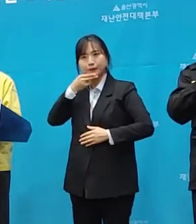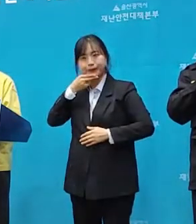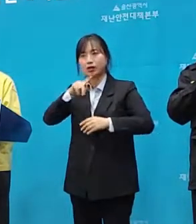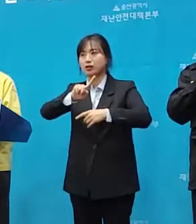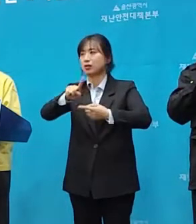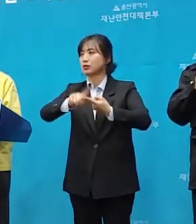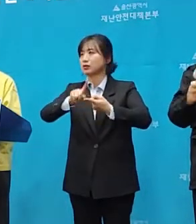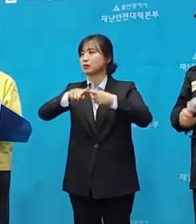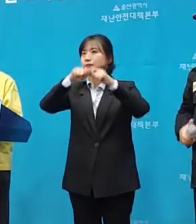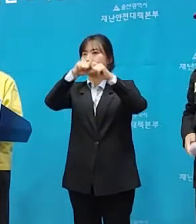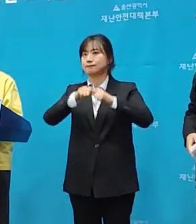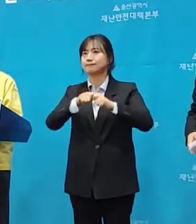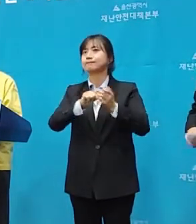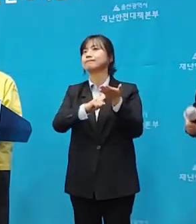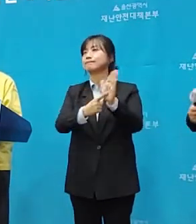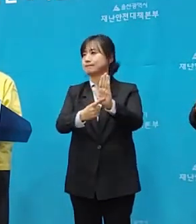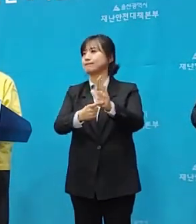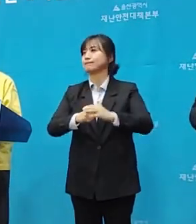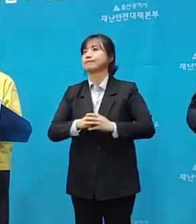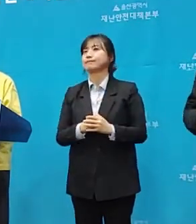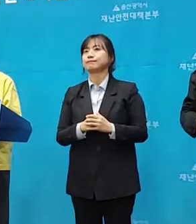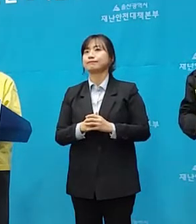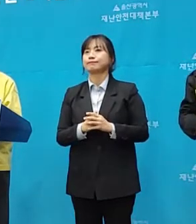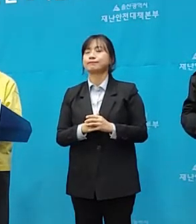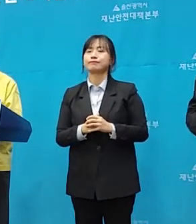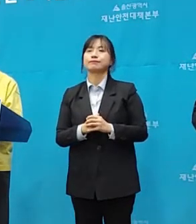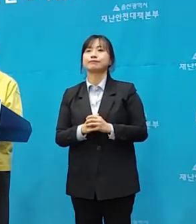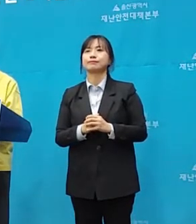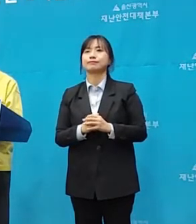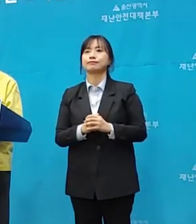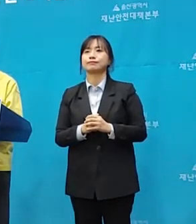짚어보도록 하겠습니다. 그런데 지금 말이죠.